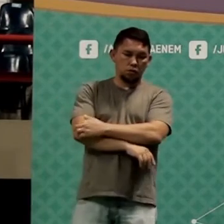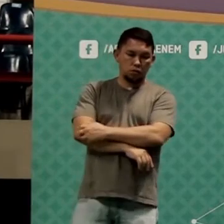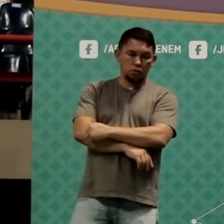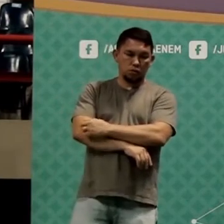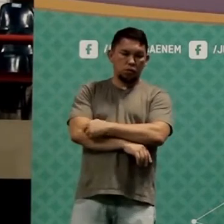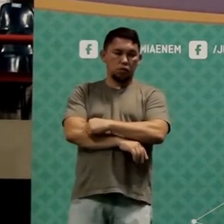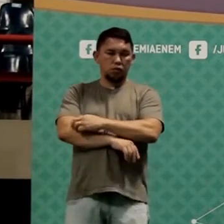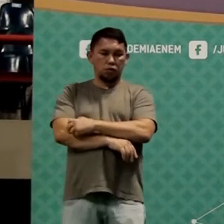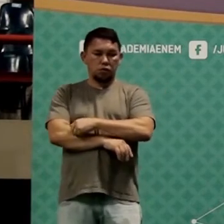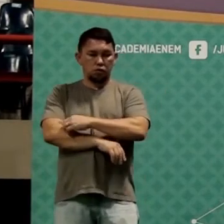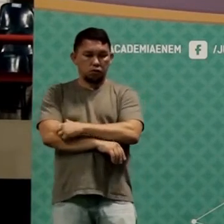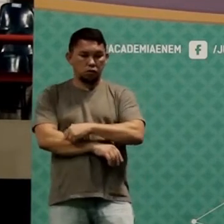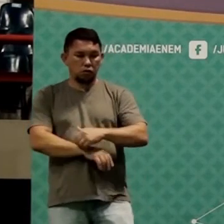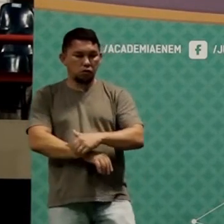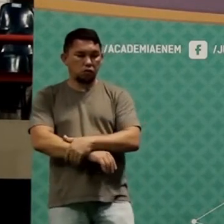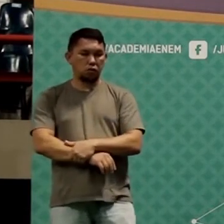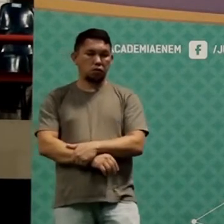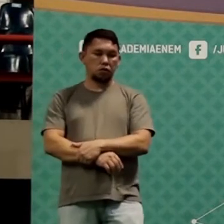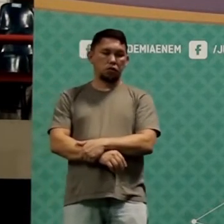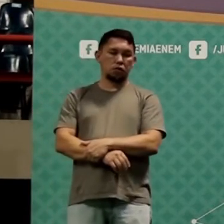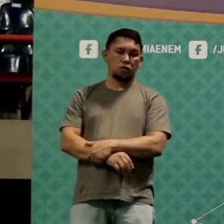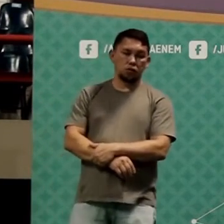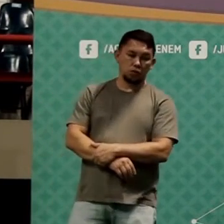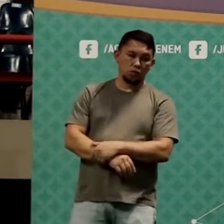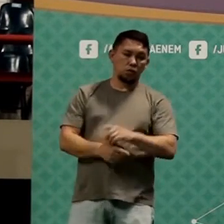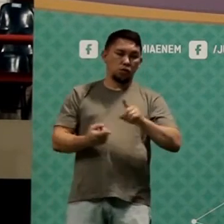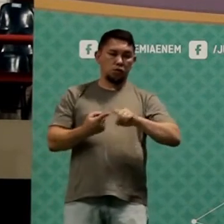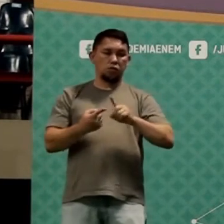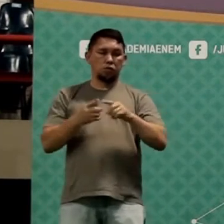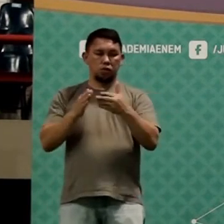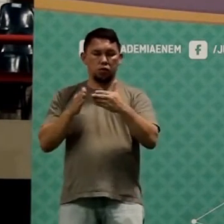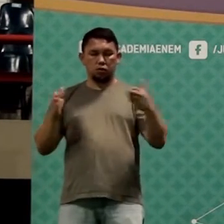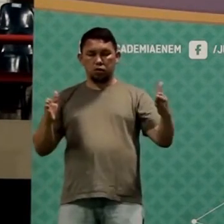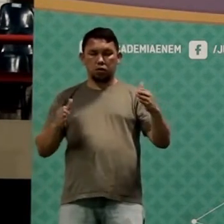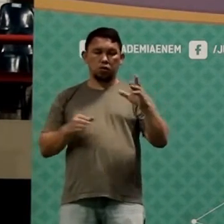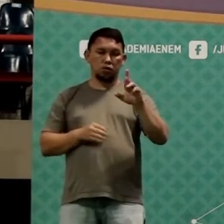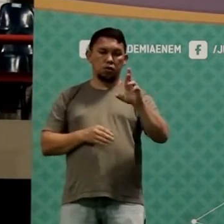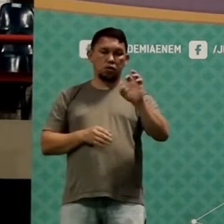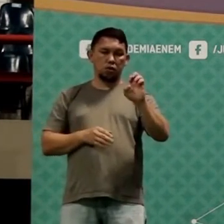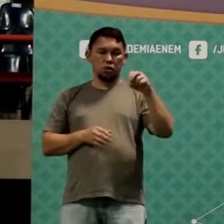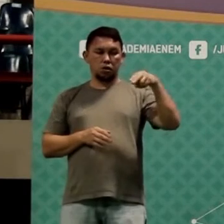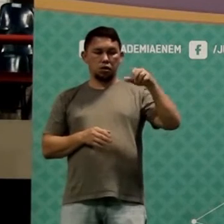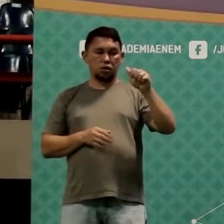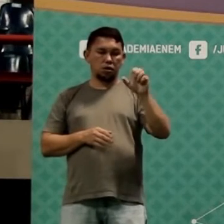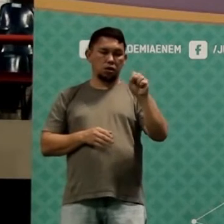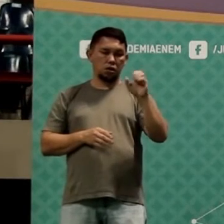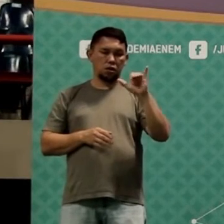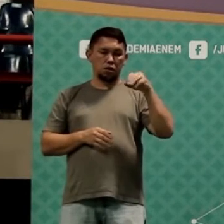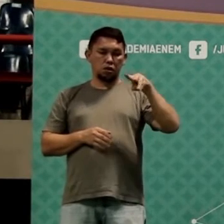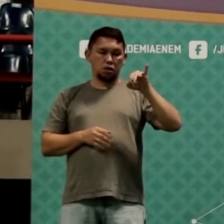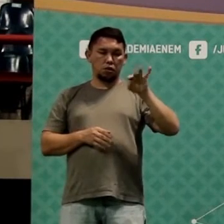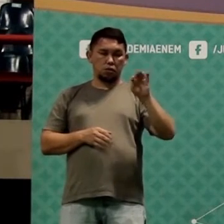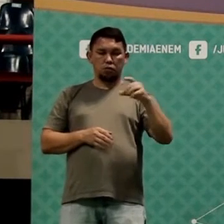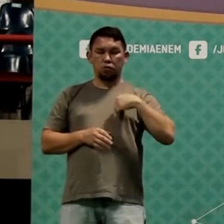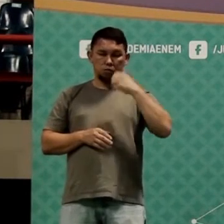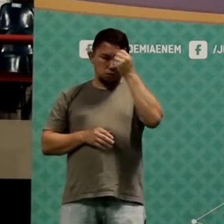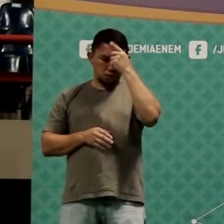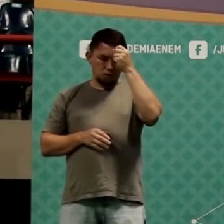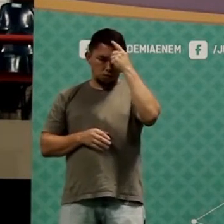Vamos lá. A gente vai ter também no Renascimento uma ideia muito usada,